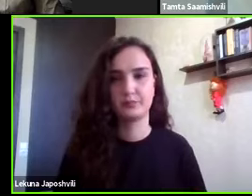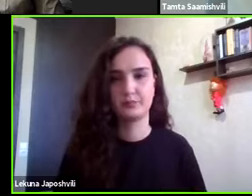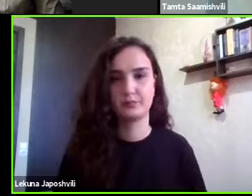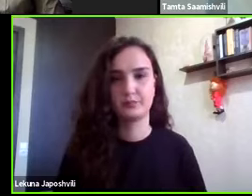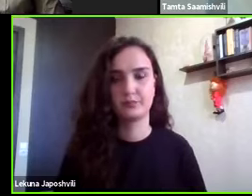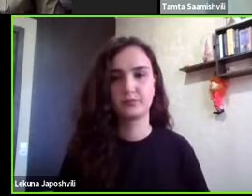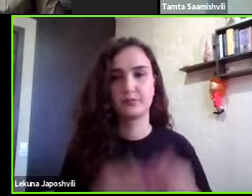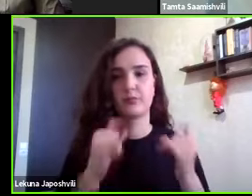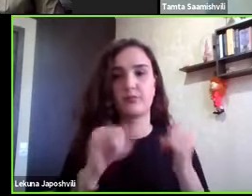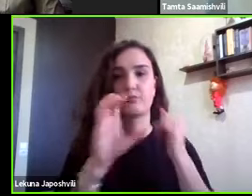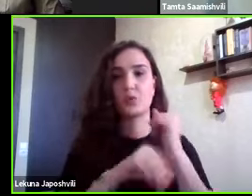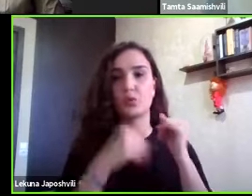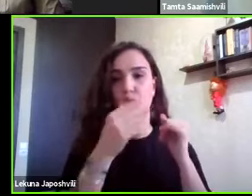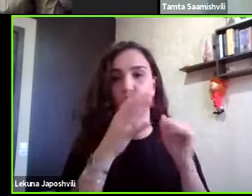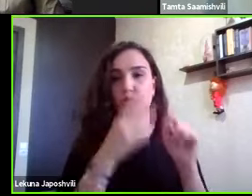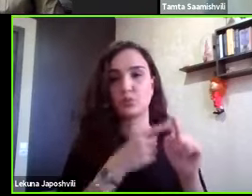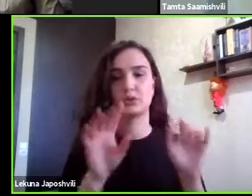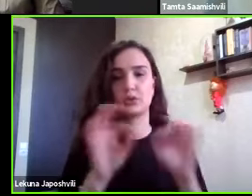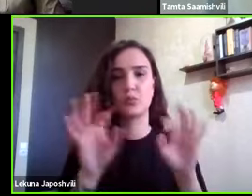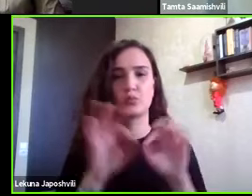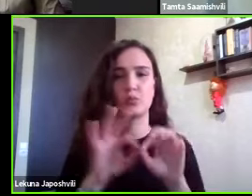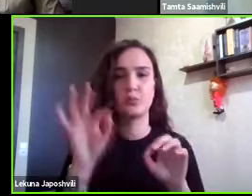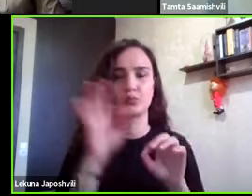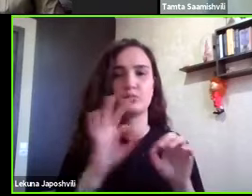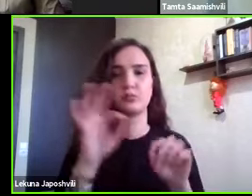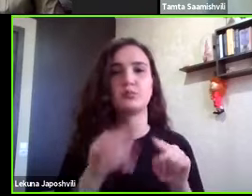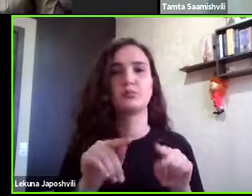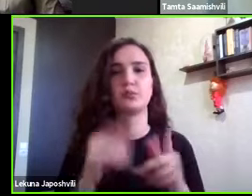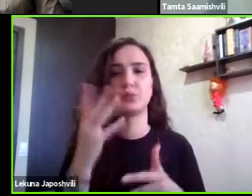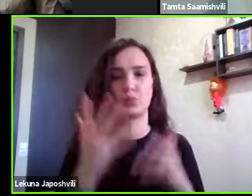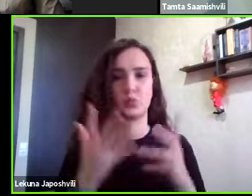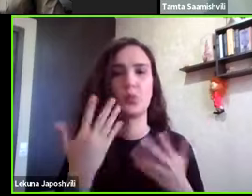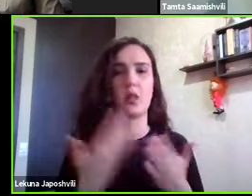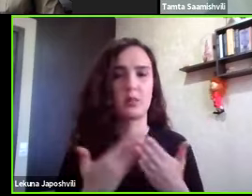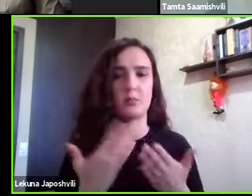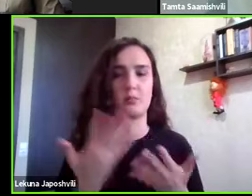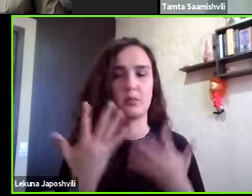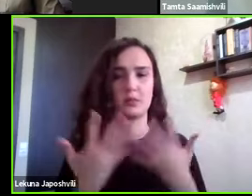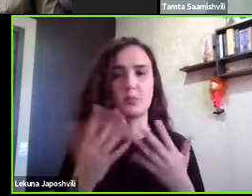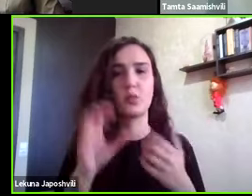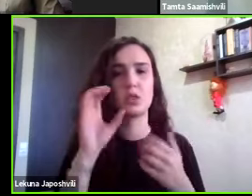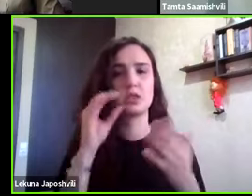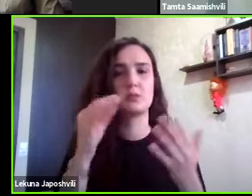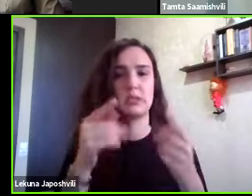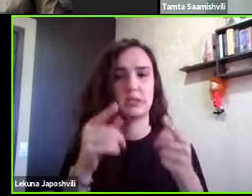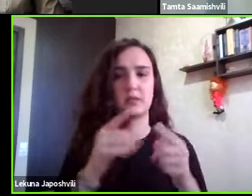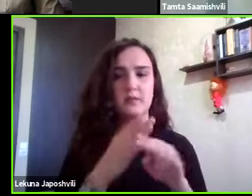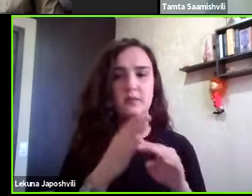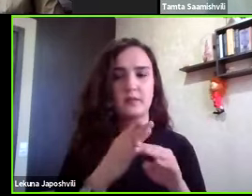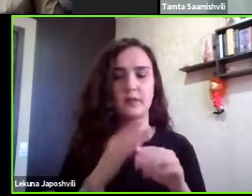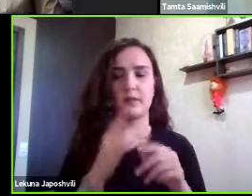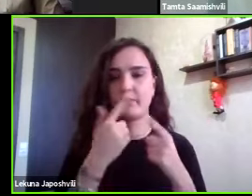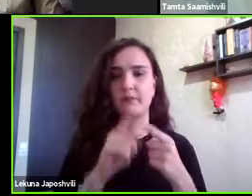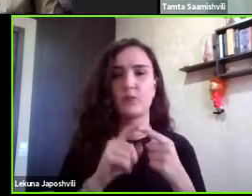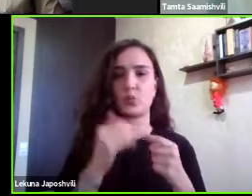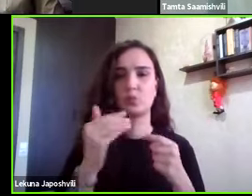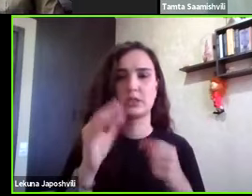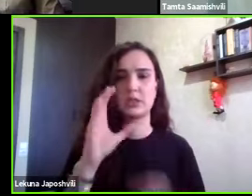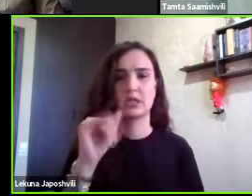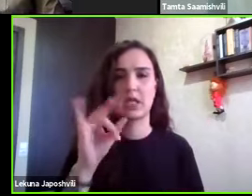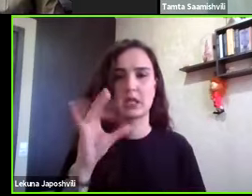ეხლა ამ ბოლო დროს საუბრობენ, თუ ალბათ მოისმინეთ, ვირუსის SARS-ზე,